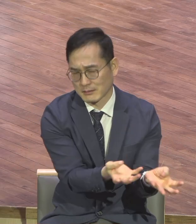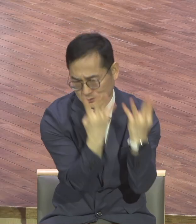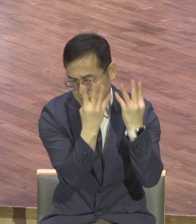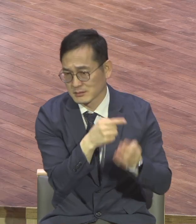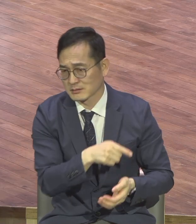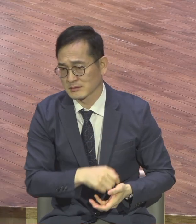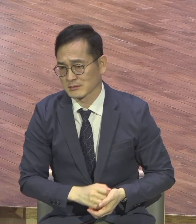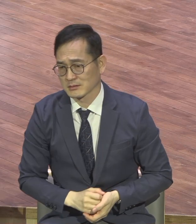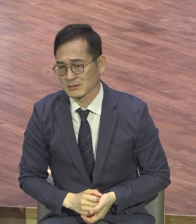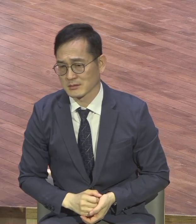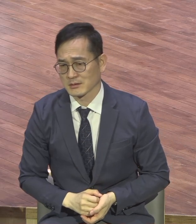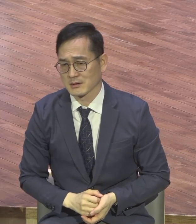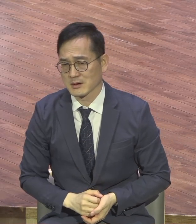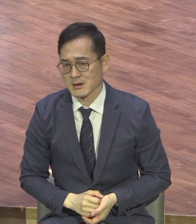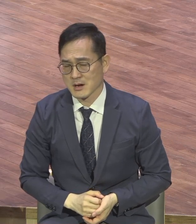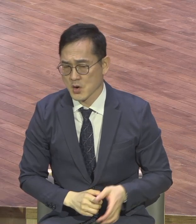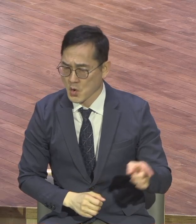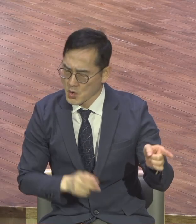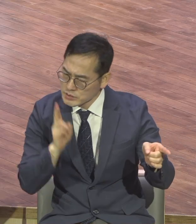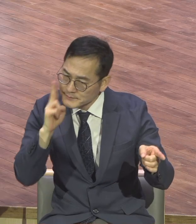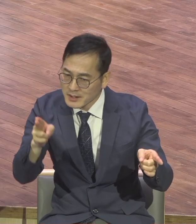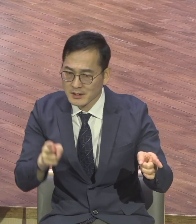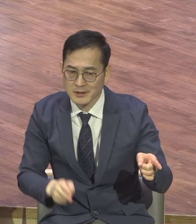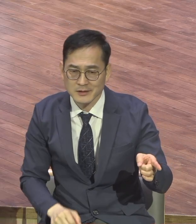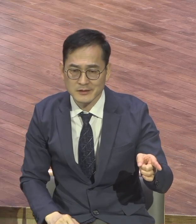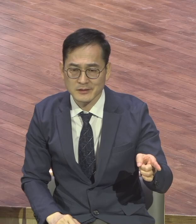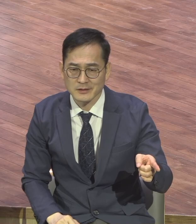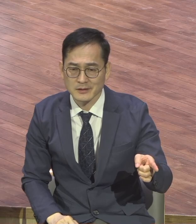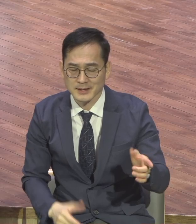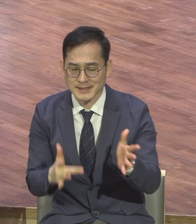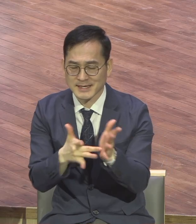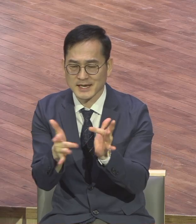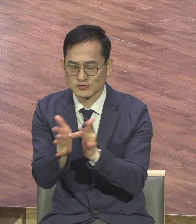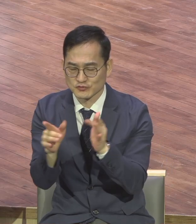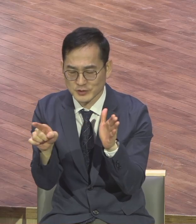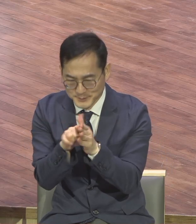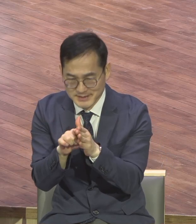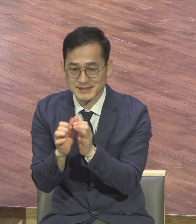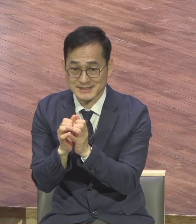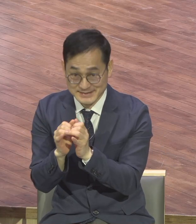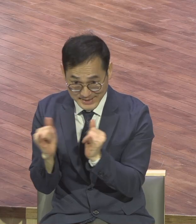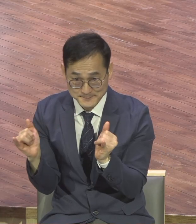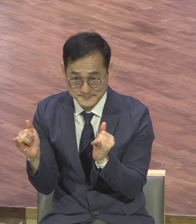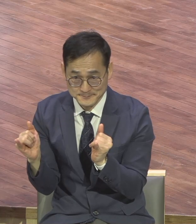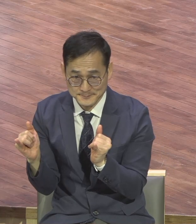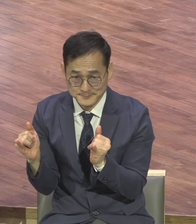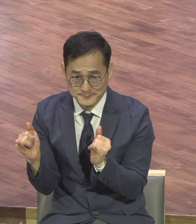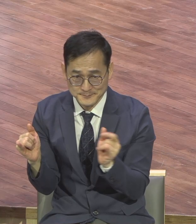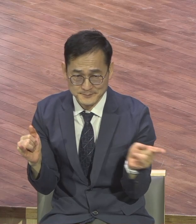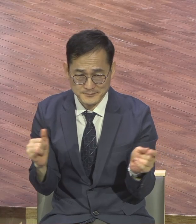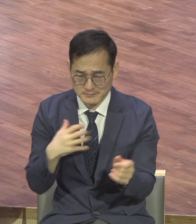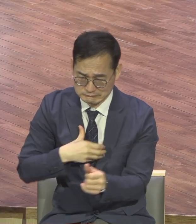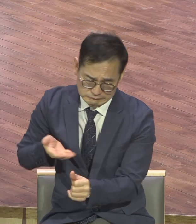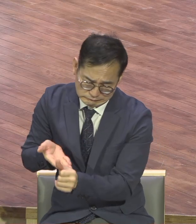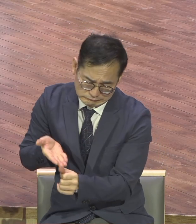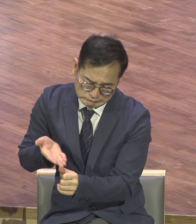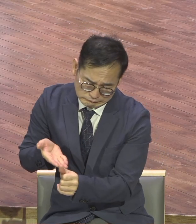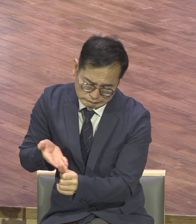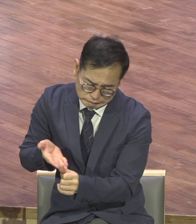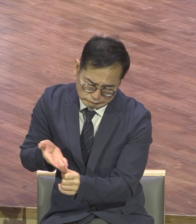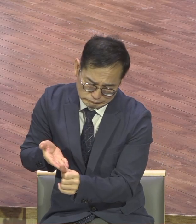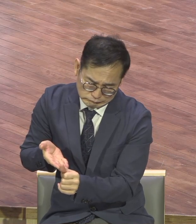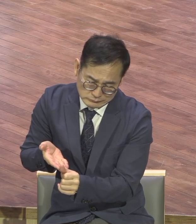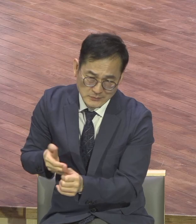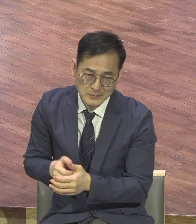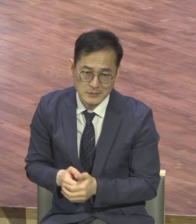지금도 그 정도가 아니라 예수 믿는 사람을 온갖 박해를 당했어요.